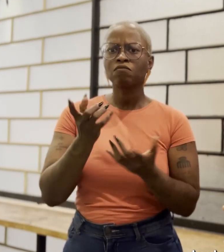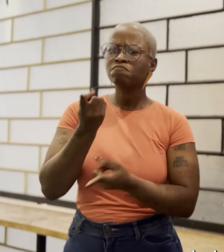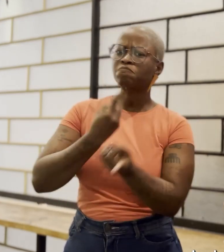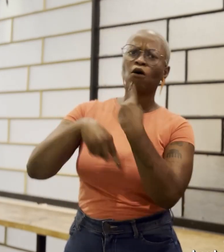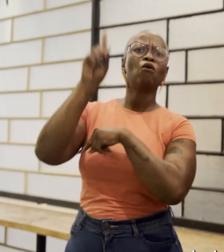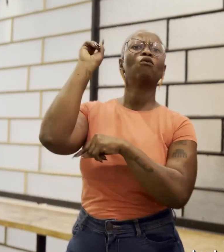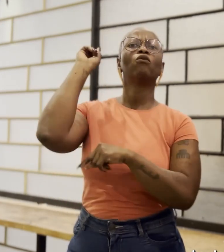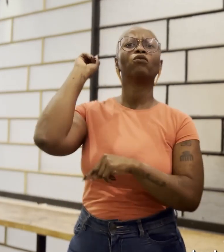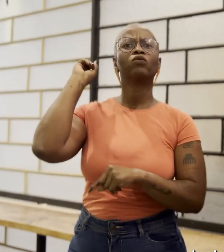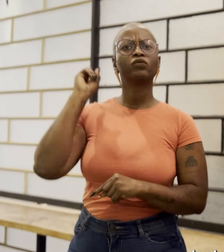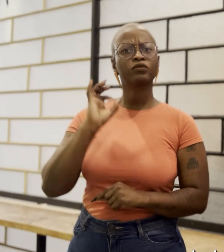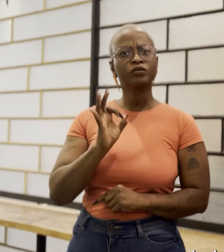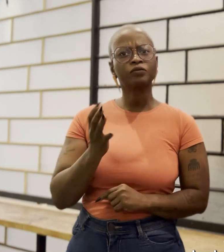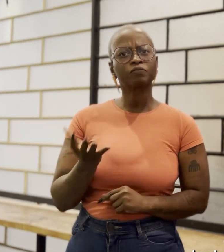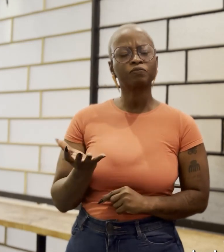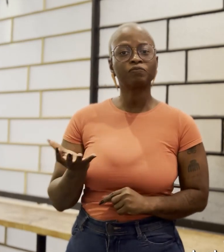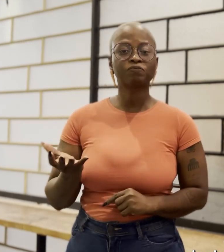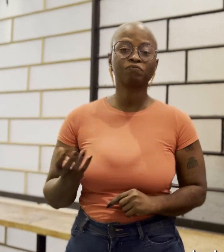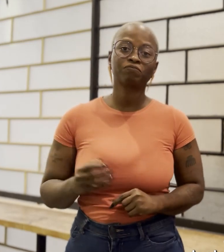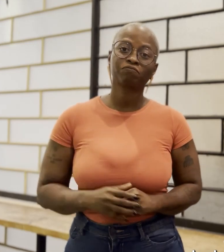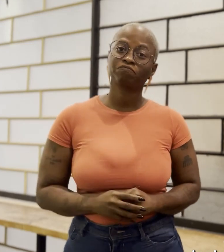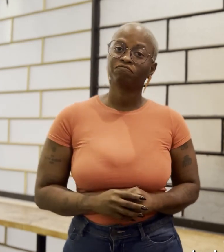ousadia.